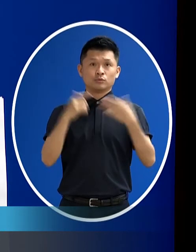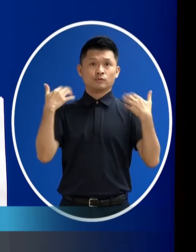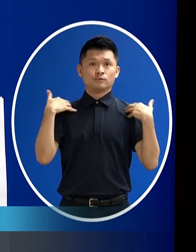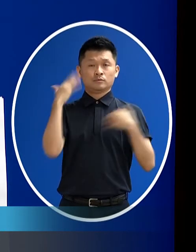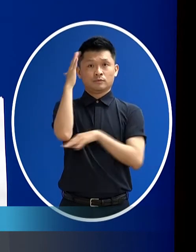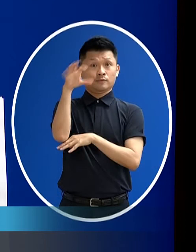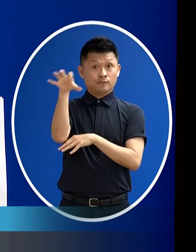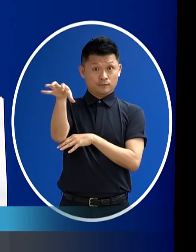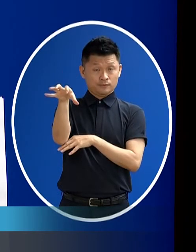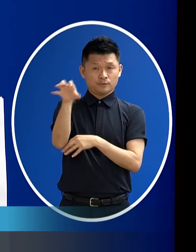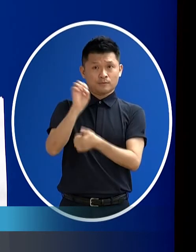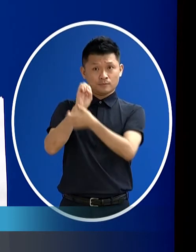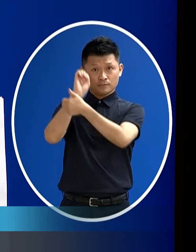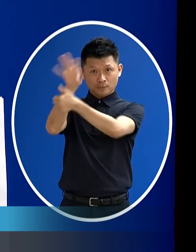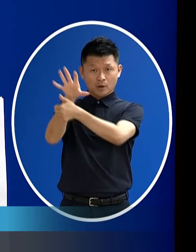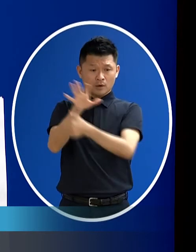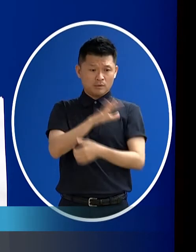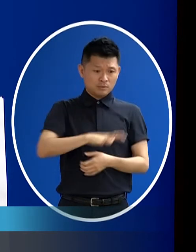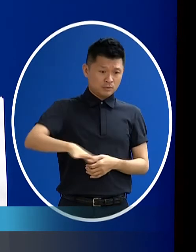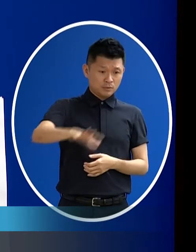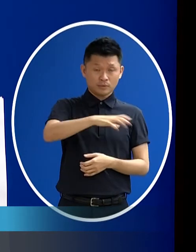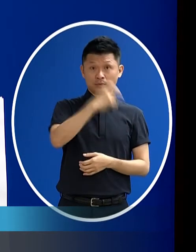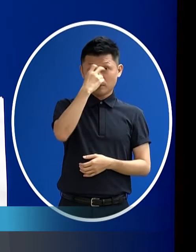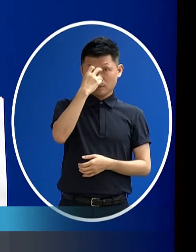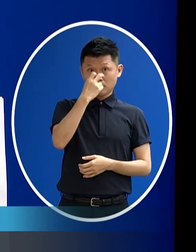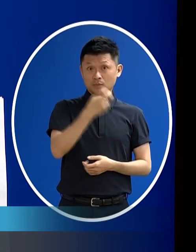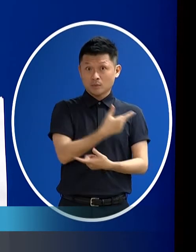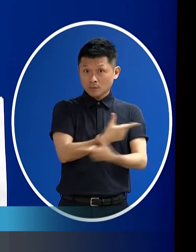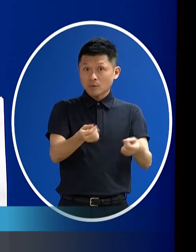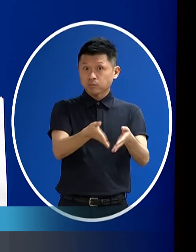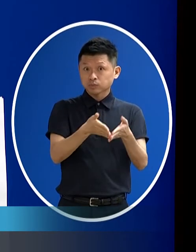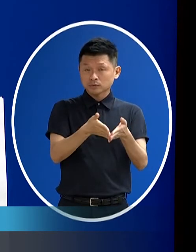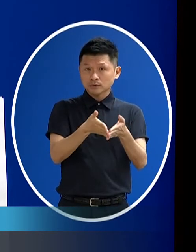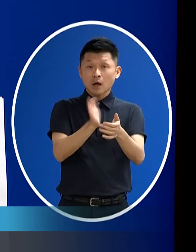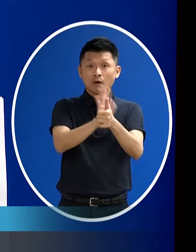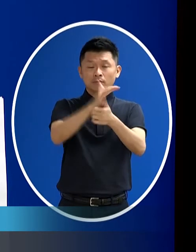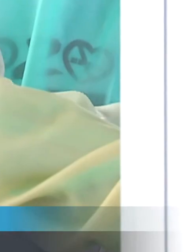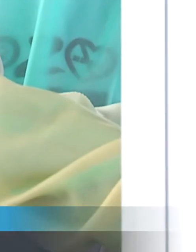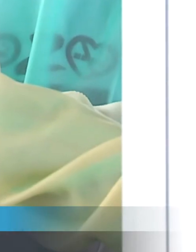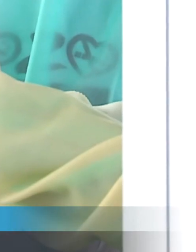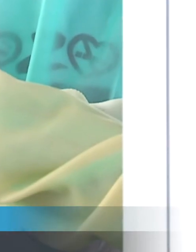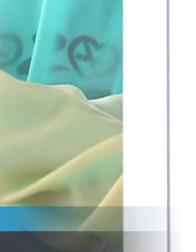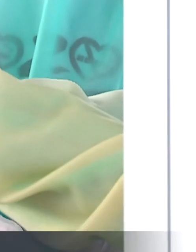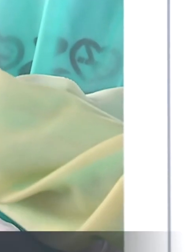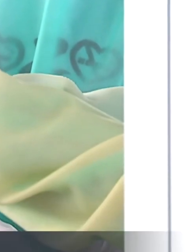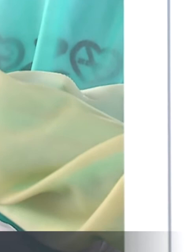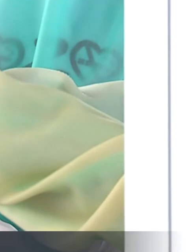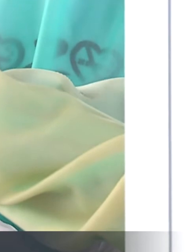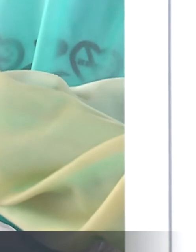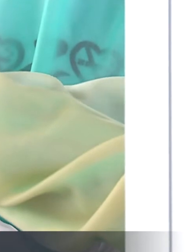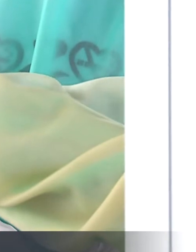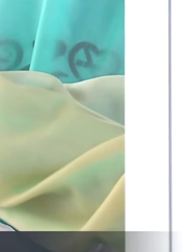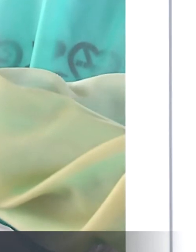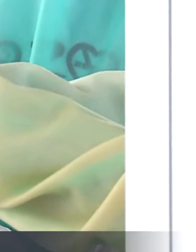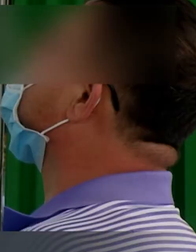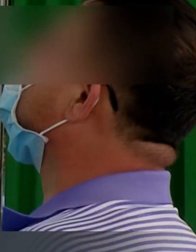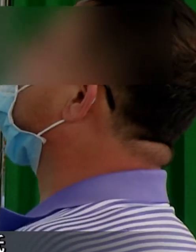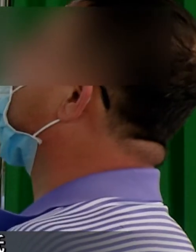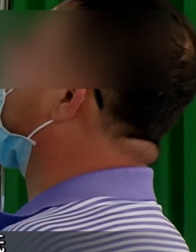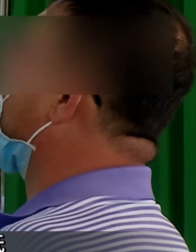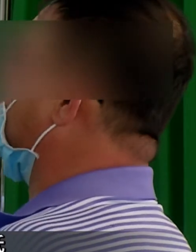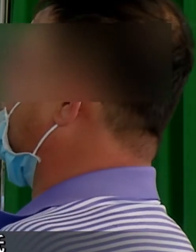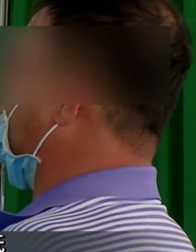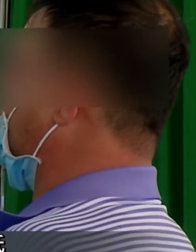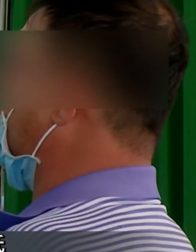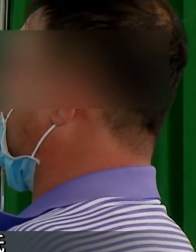行集体筛检，好，那整个这个机构就会暂停服务14天。 陈时中坦言，开始有社区感染后，要